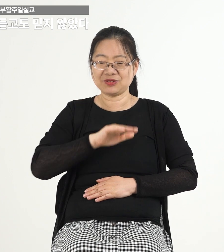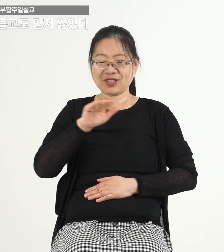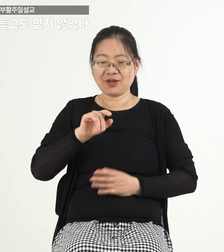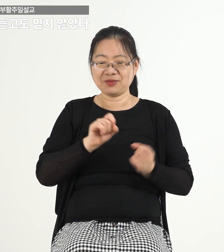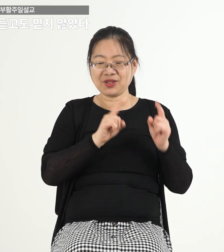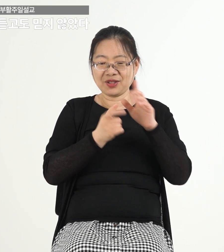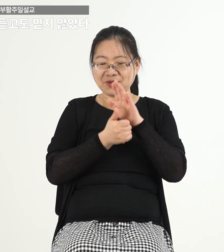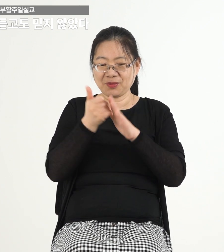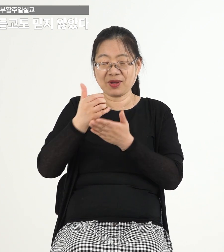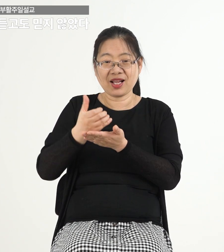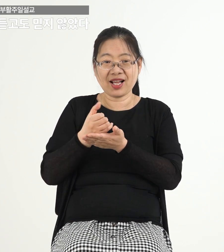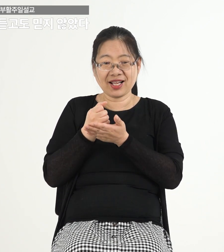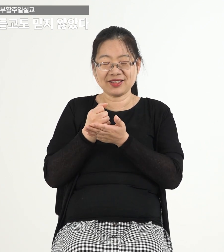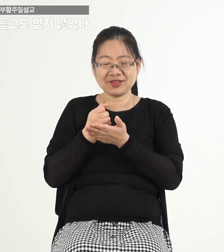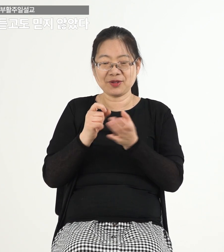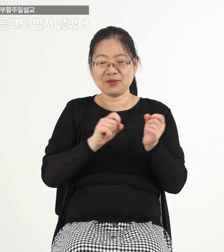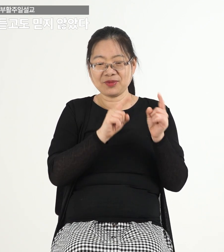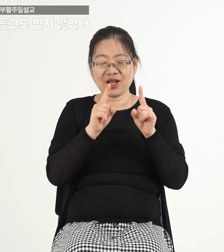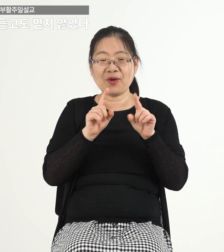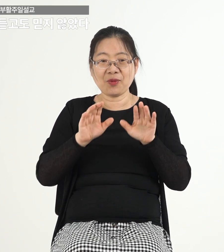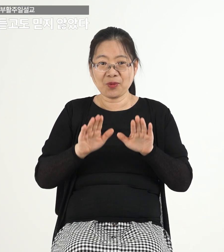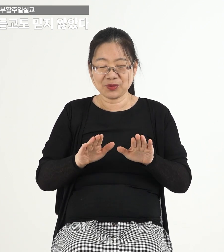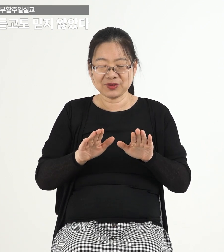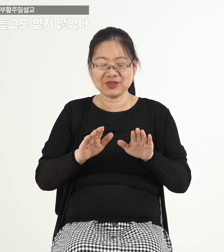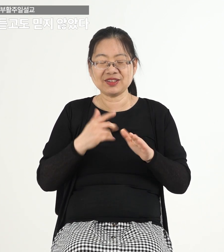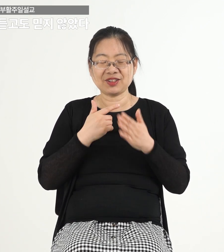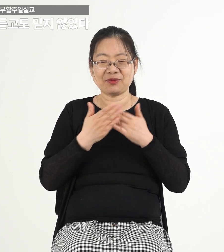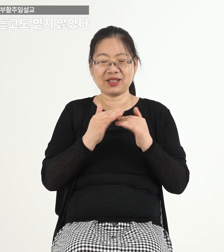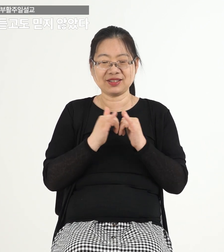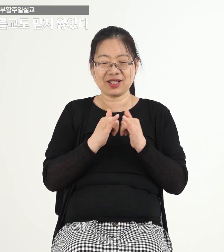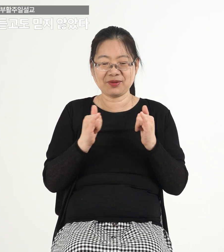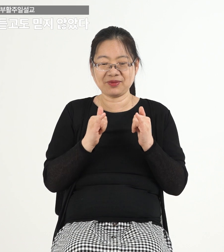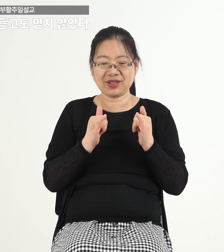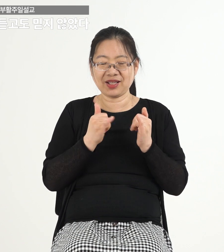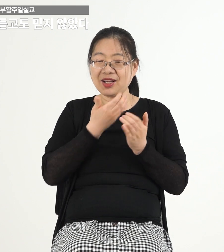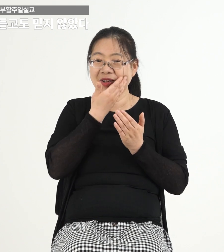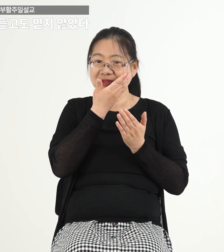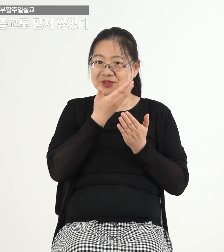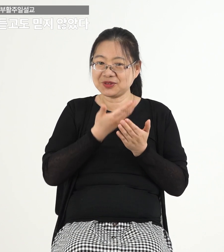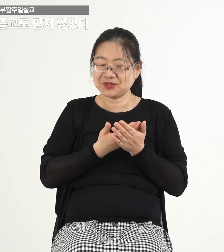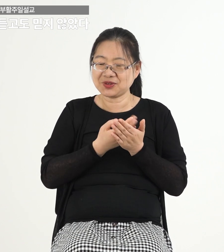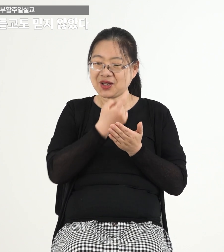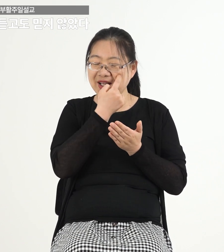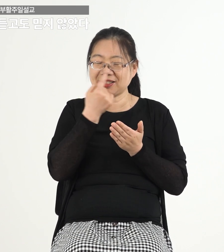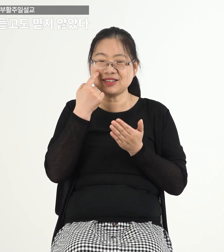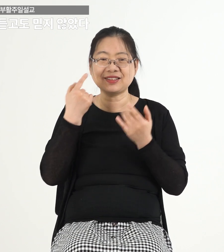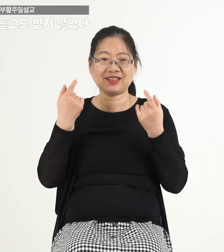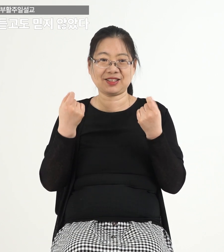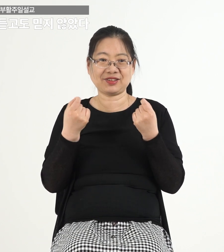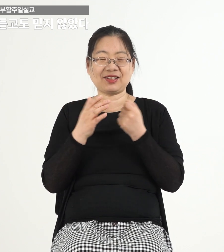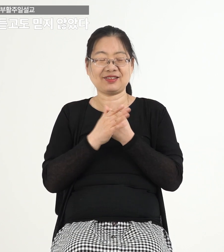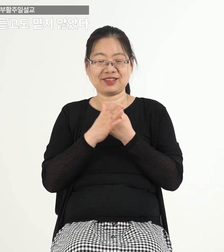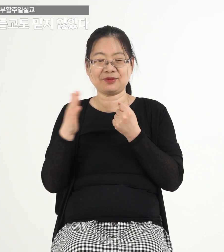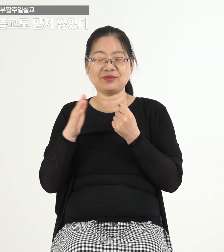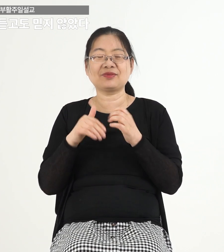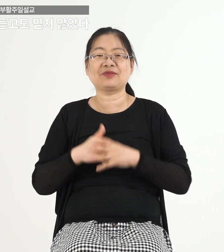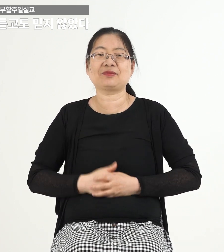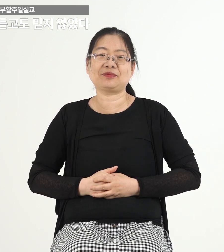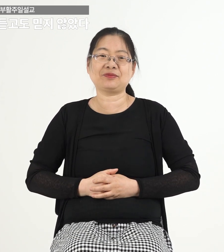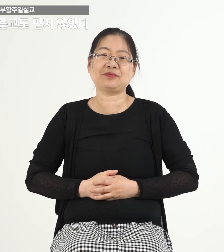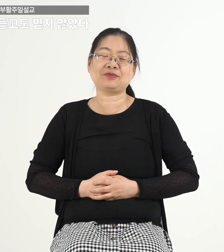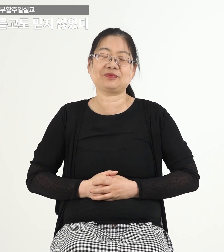부활의 소망을 둔 부활을 오늘로 살아내는 중요한 근거이고 이유이기 때문입니다.